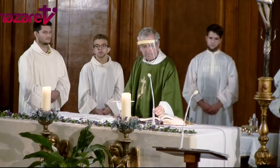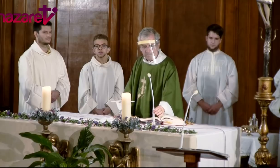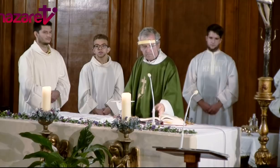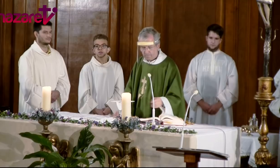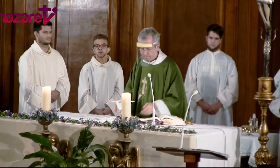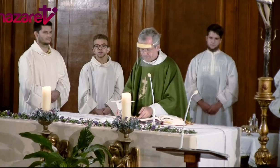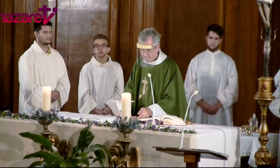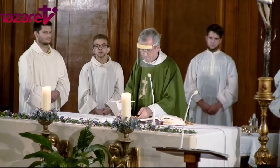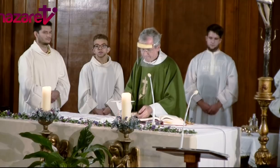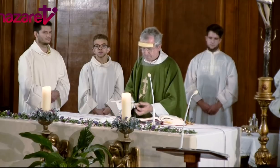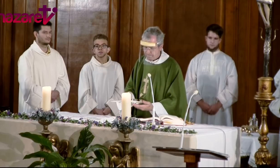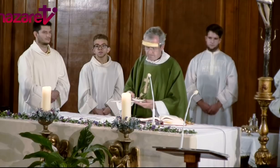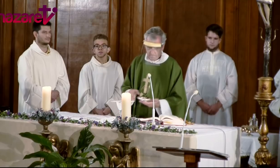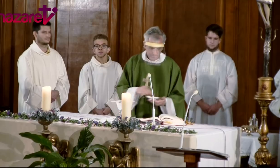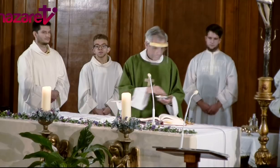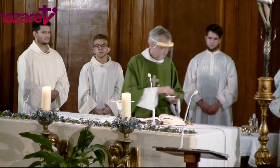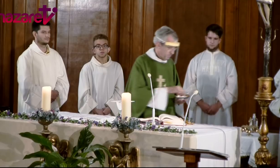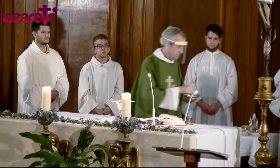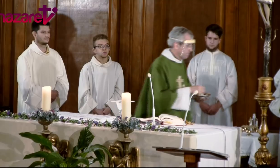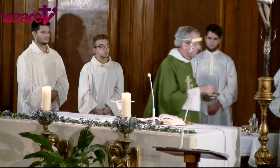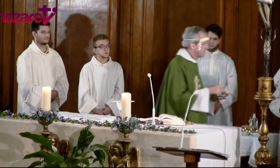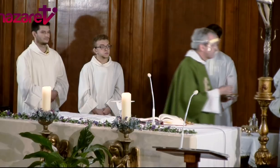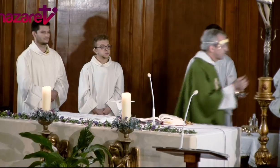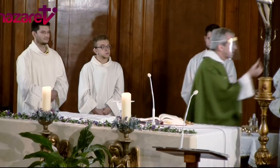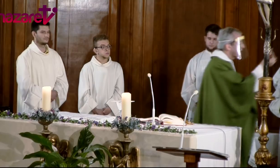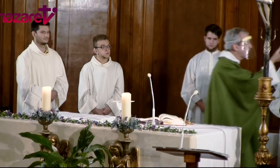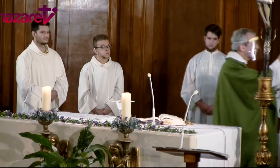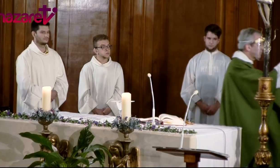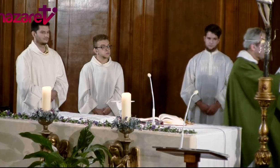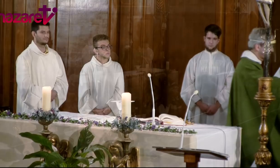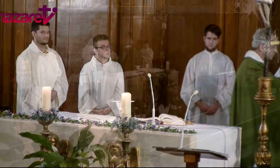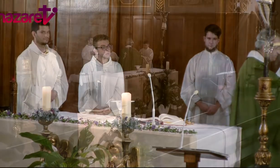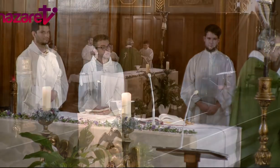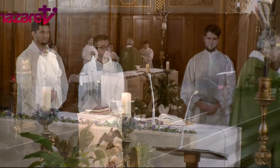Thank you.